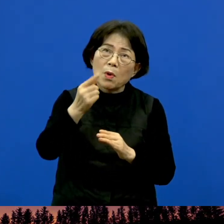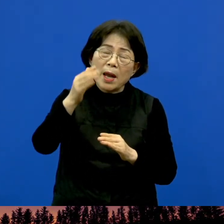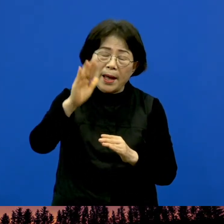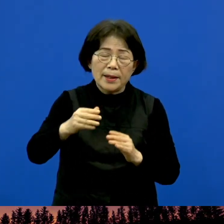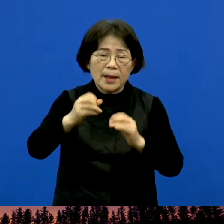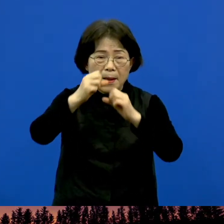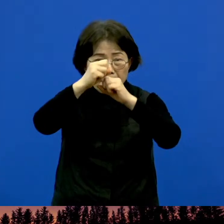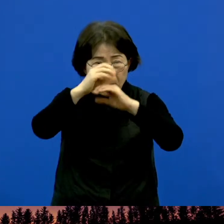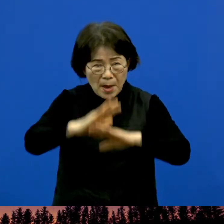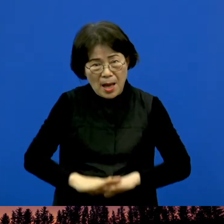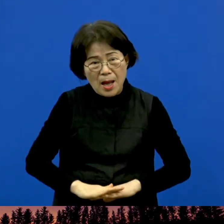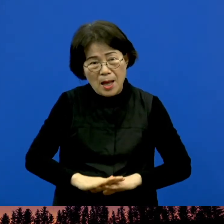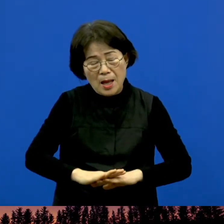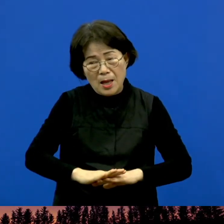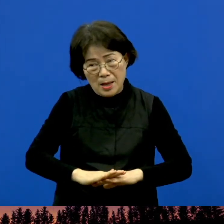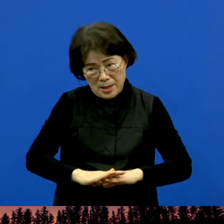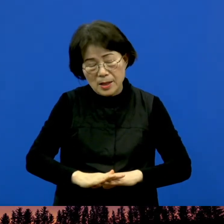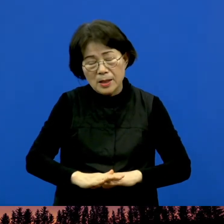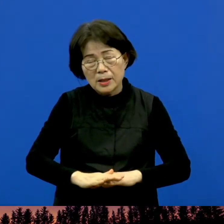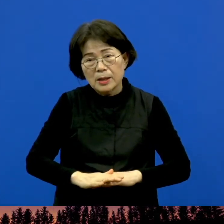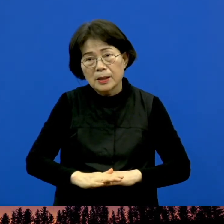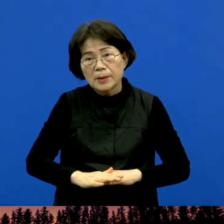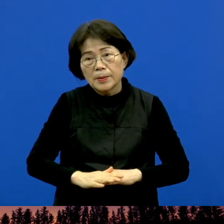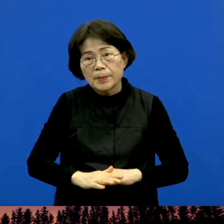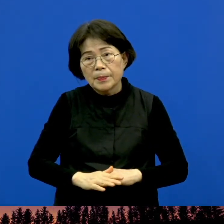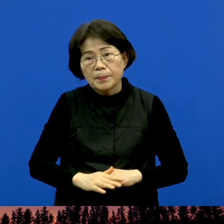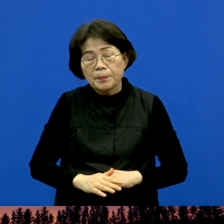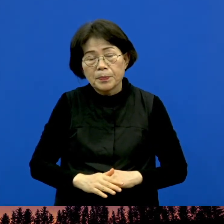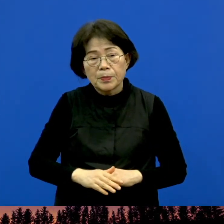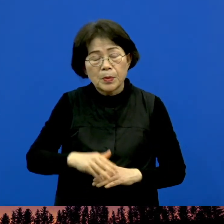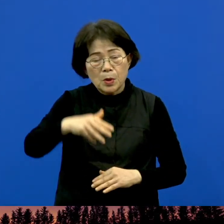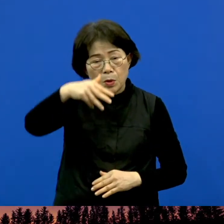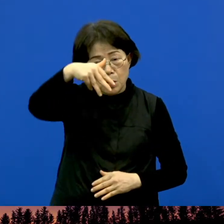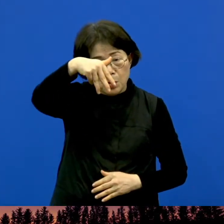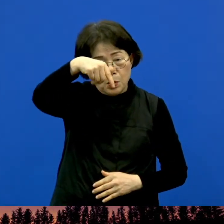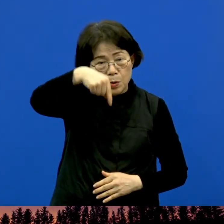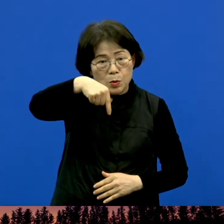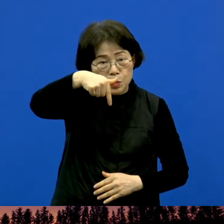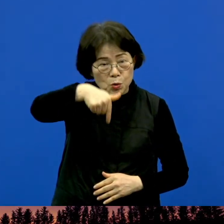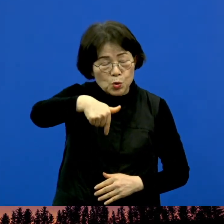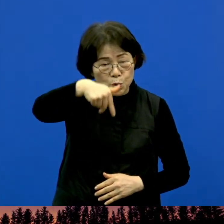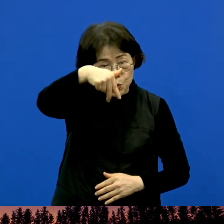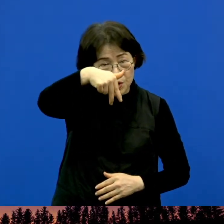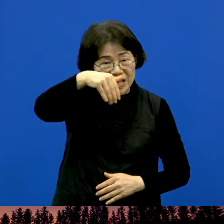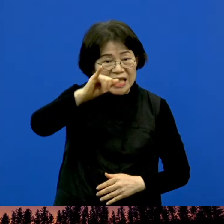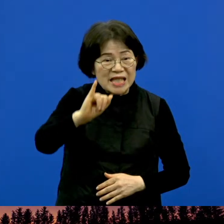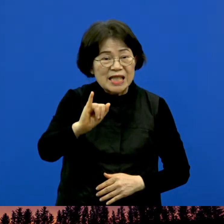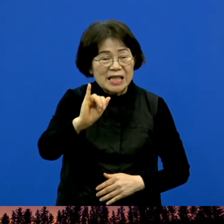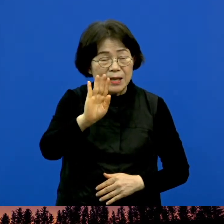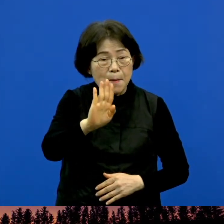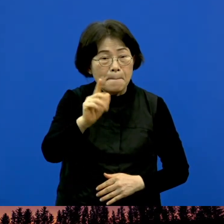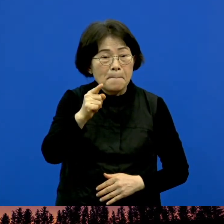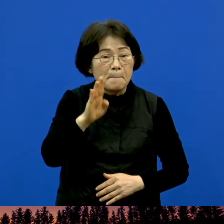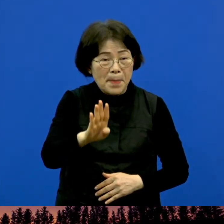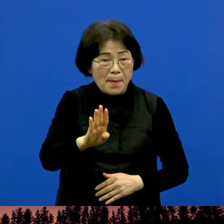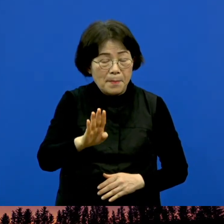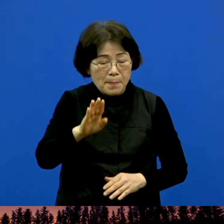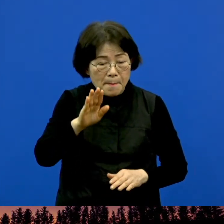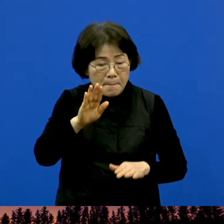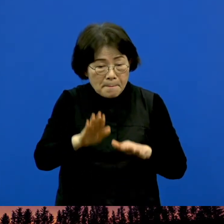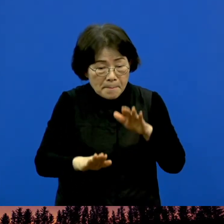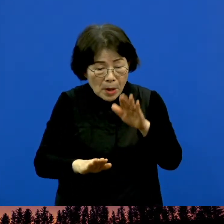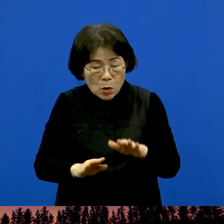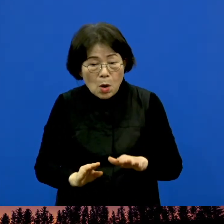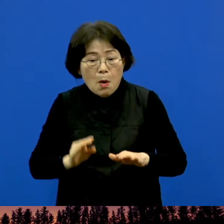어떤 기자가 어떤 소문을 듣고 방송 취재를 나갔는데 축지법을 하는 사람이 지리산에 있다는 거예요.